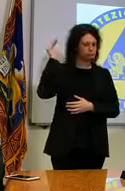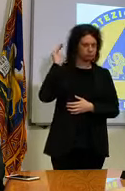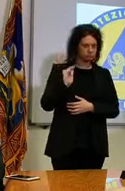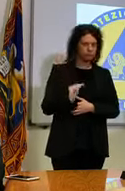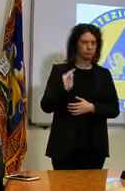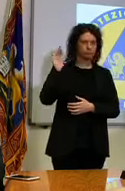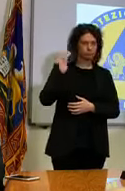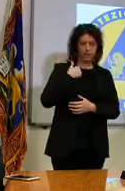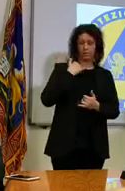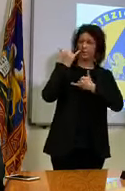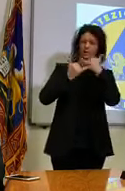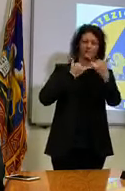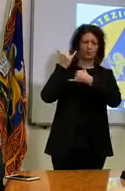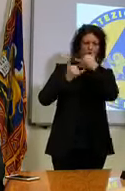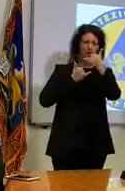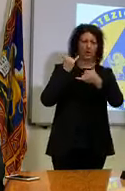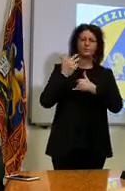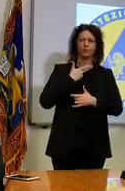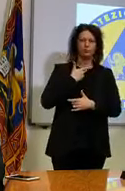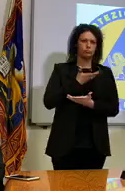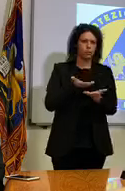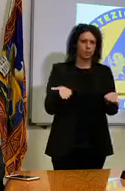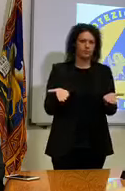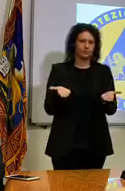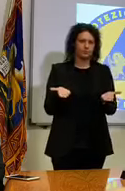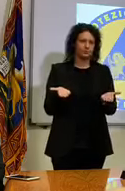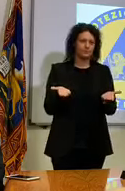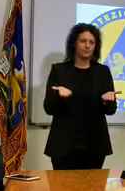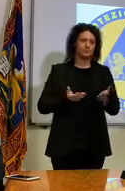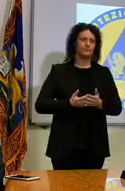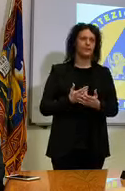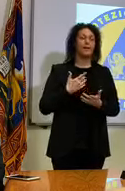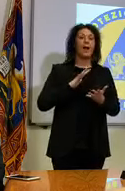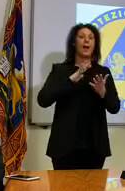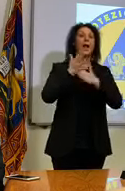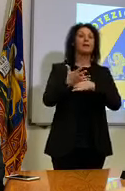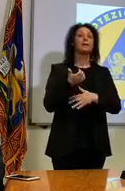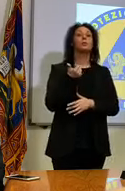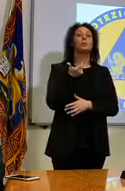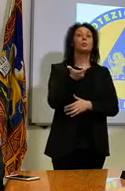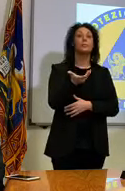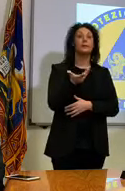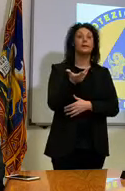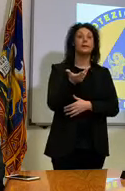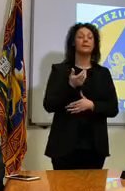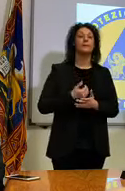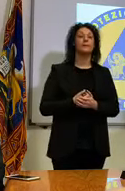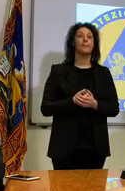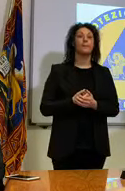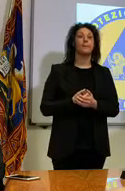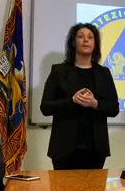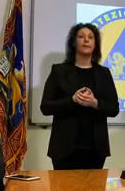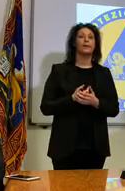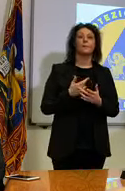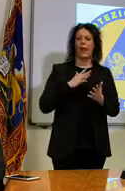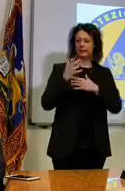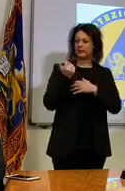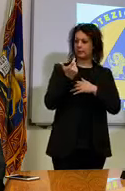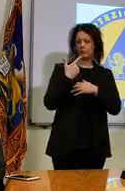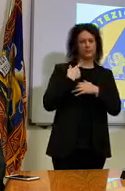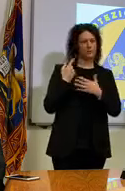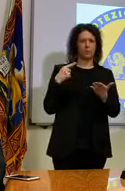quante telefonate ho fatto, ma ci sono, ma insomma che altri numeri non collimano assolutamente, per